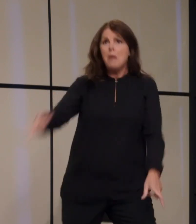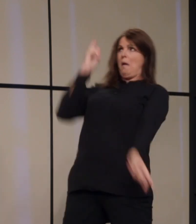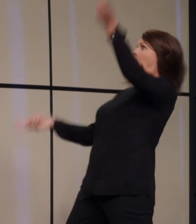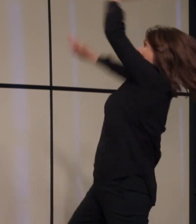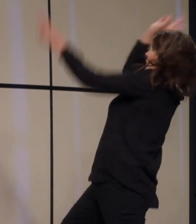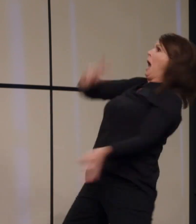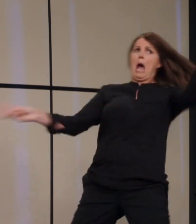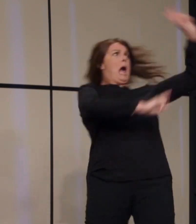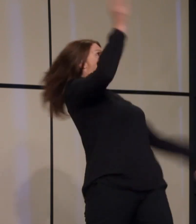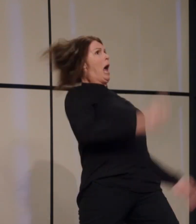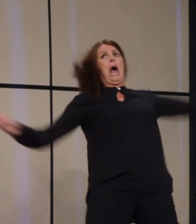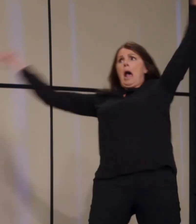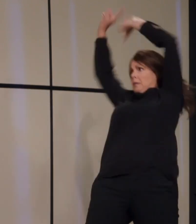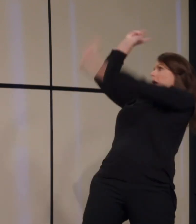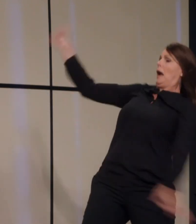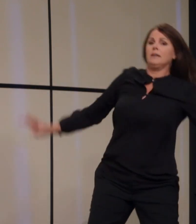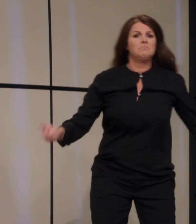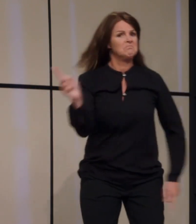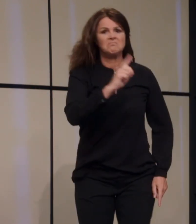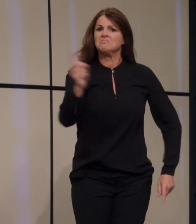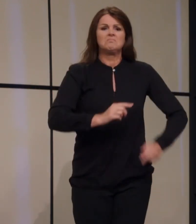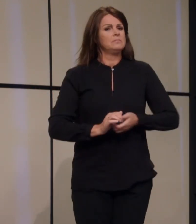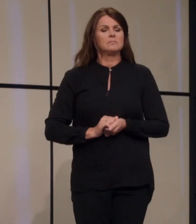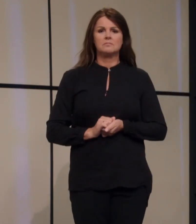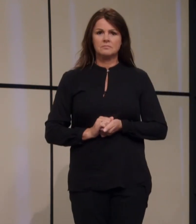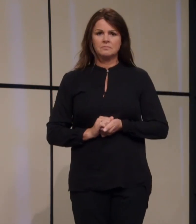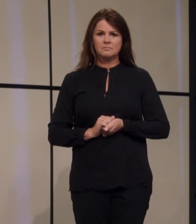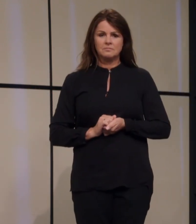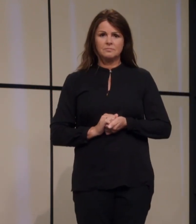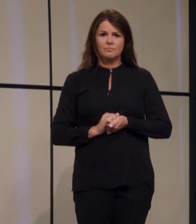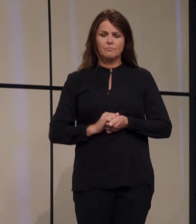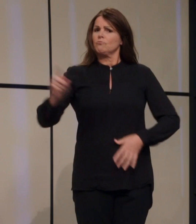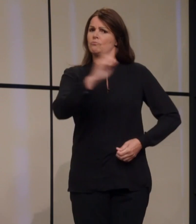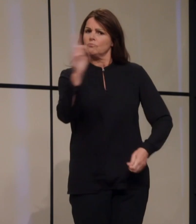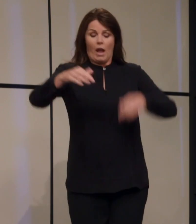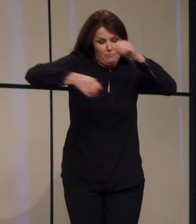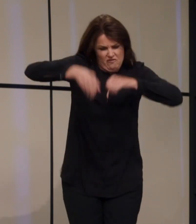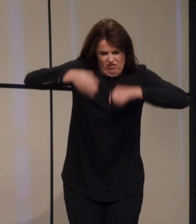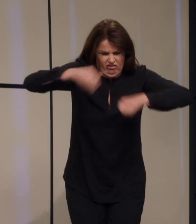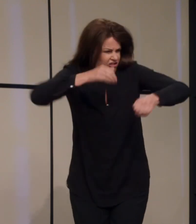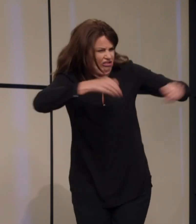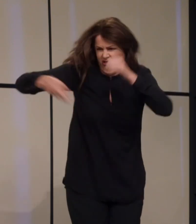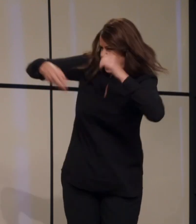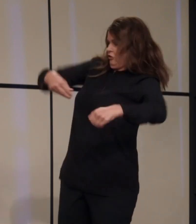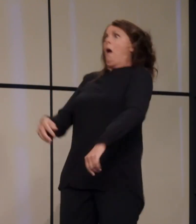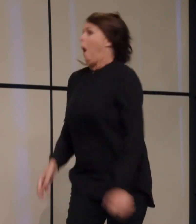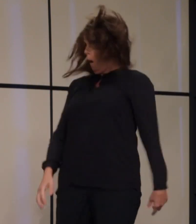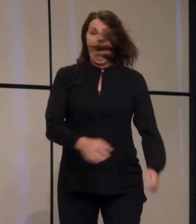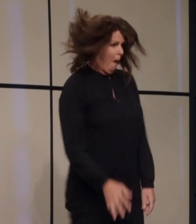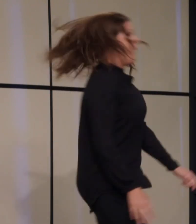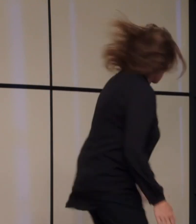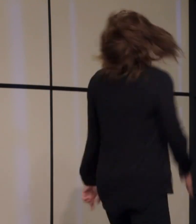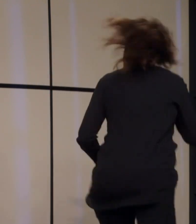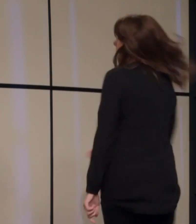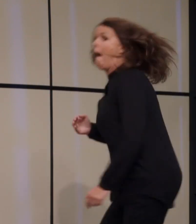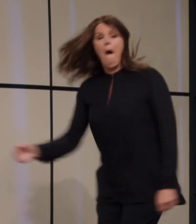is nergens voor nodig. Dus ga nu ook niet hamsteren als een kip zonder